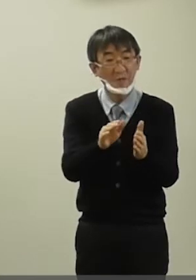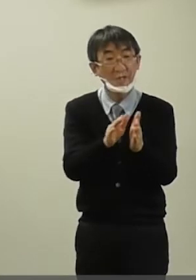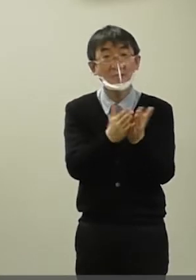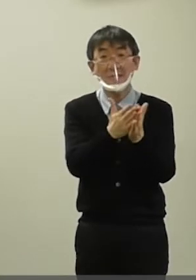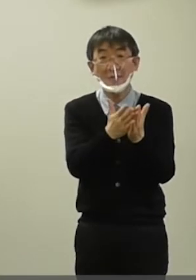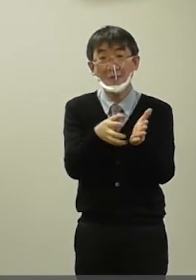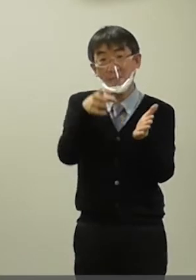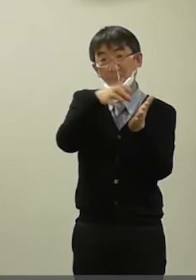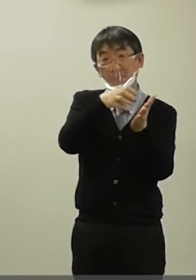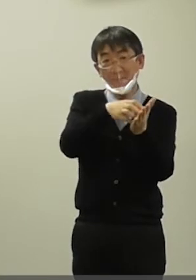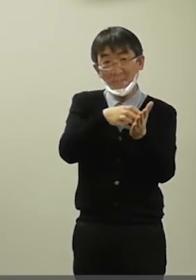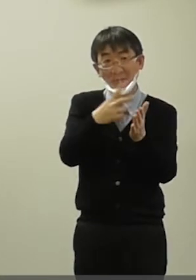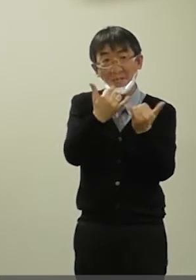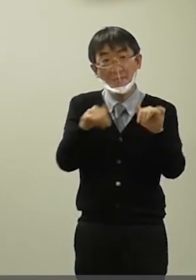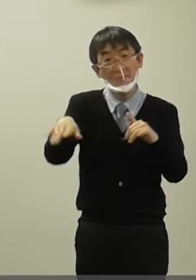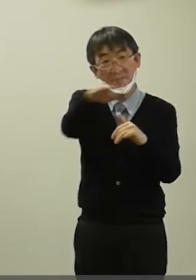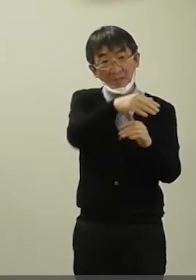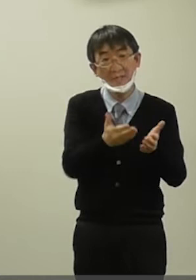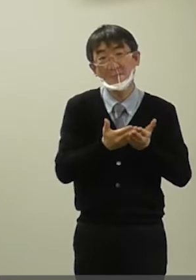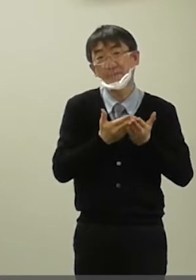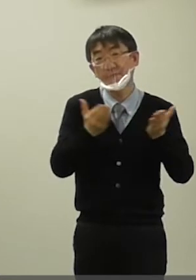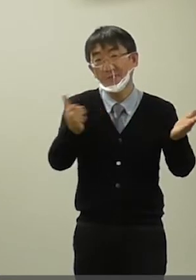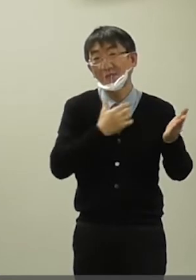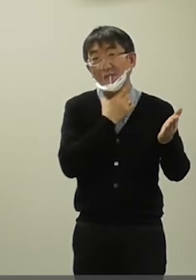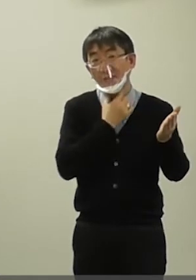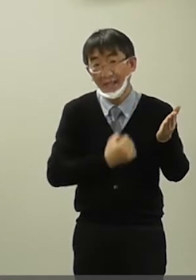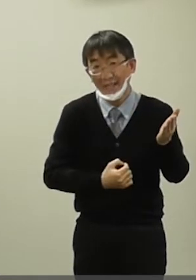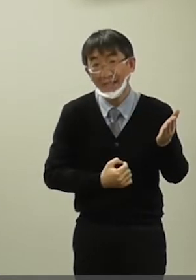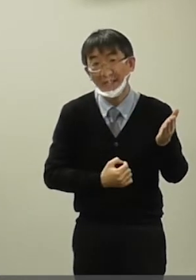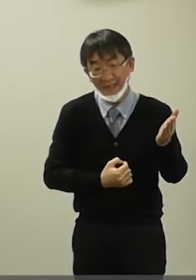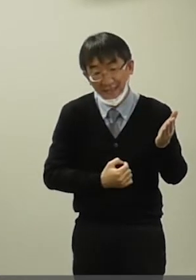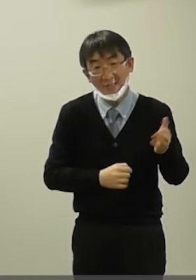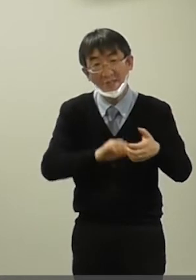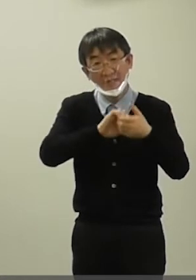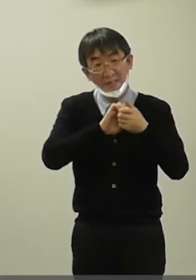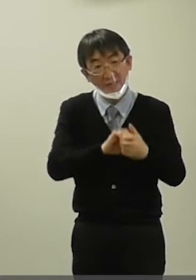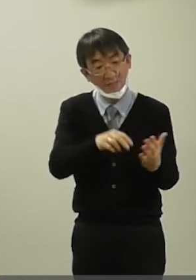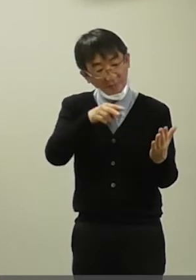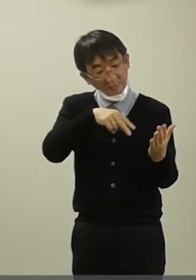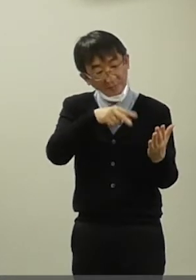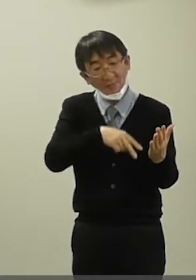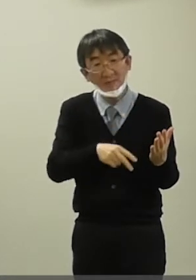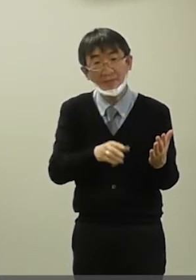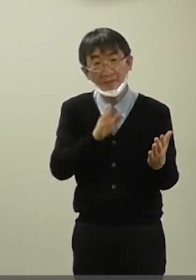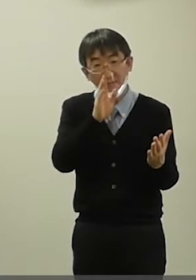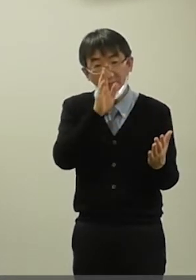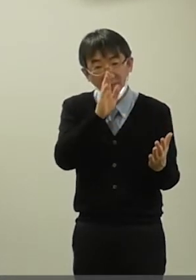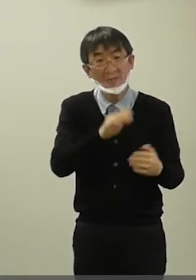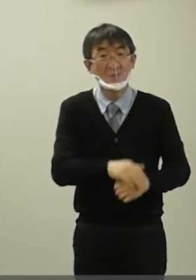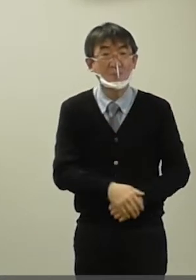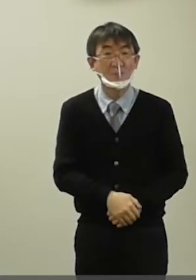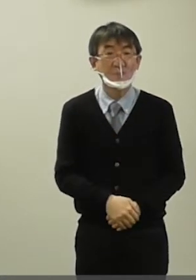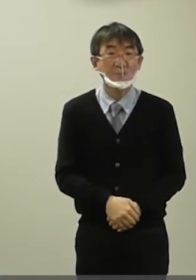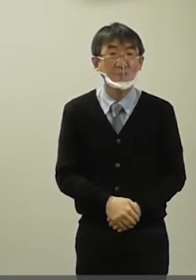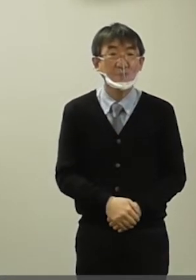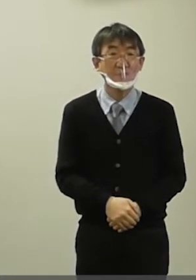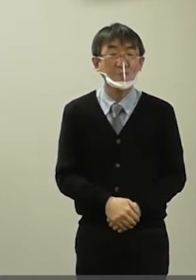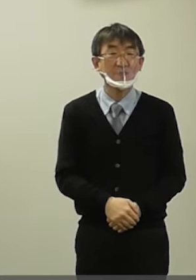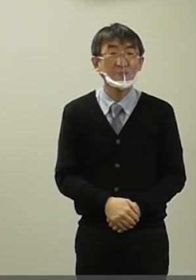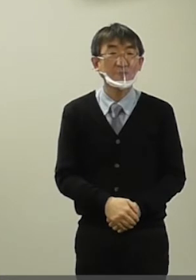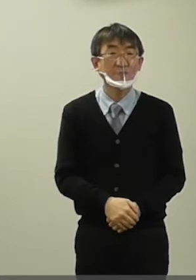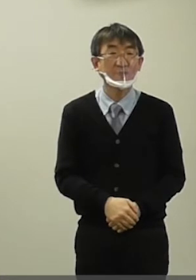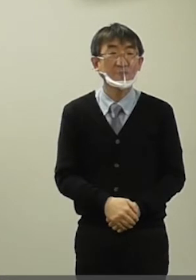ていきたいと思いますので自分もこういった皆様にはご理解いただきたいと思い